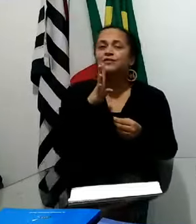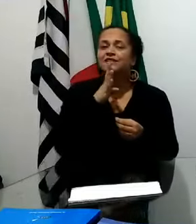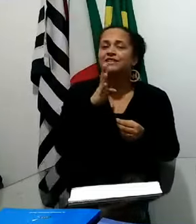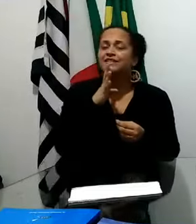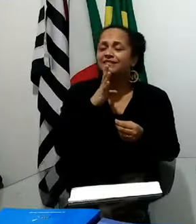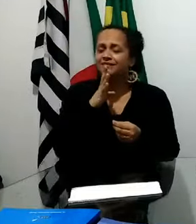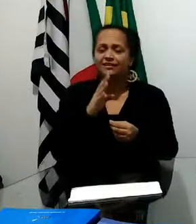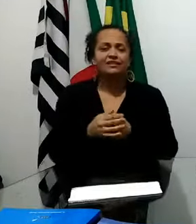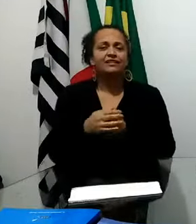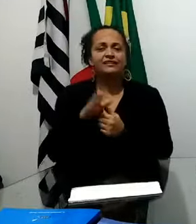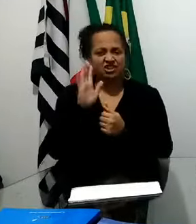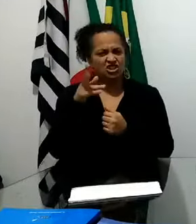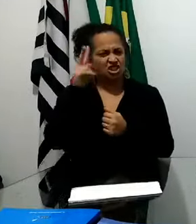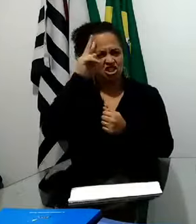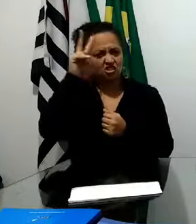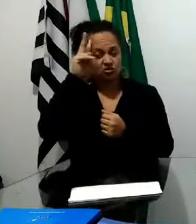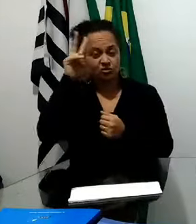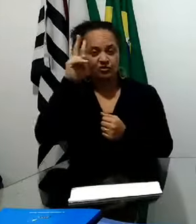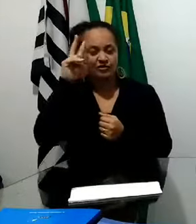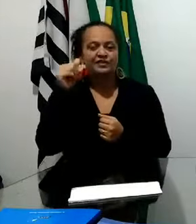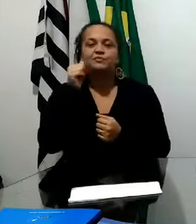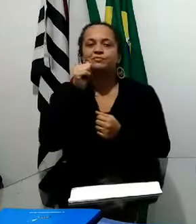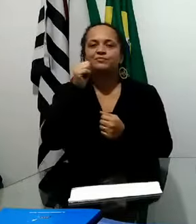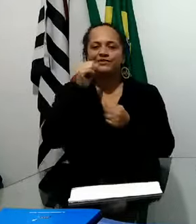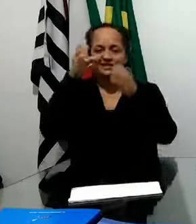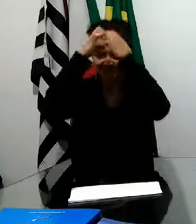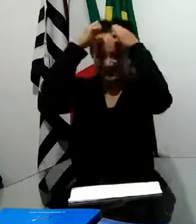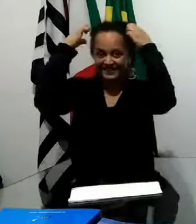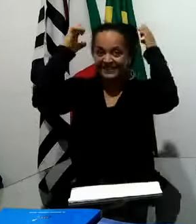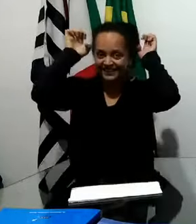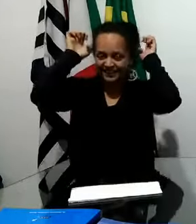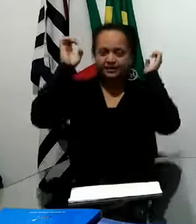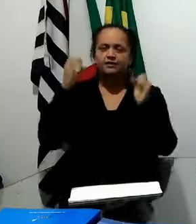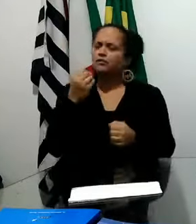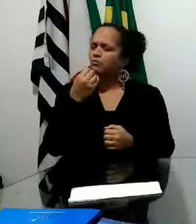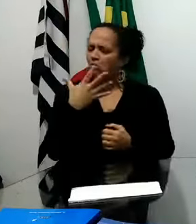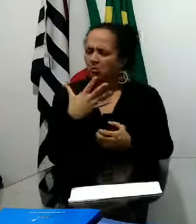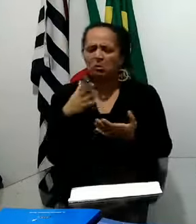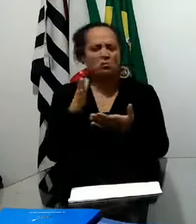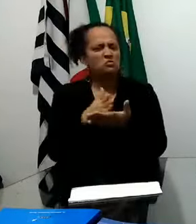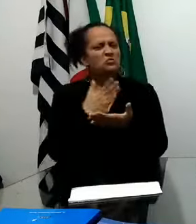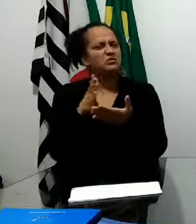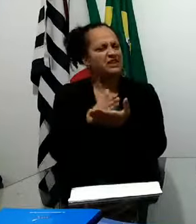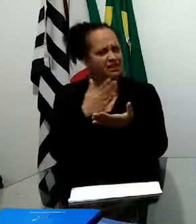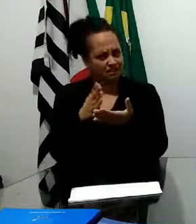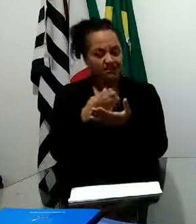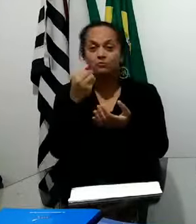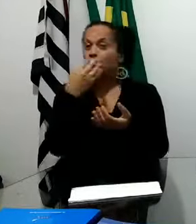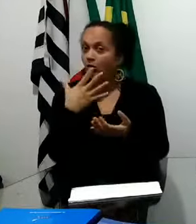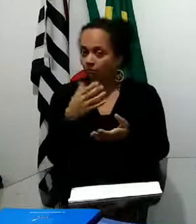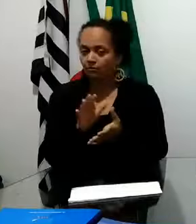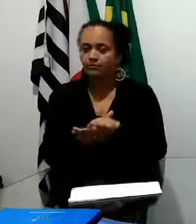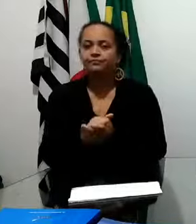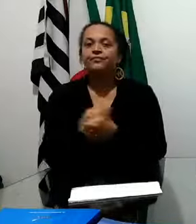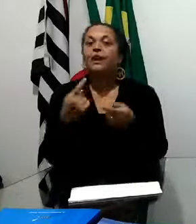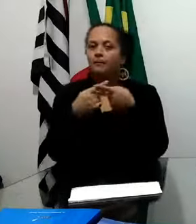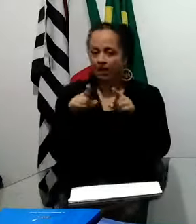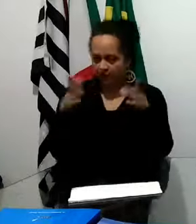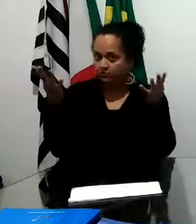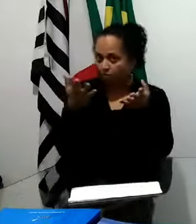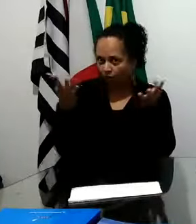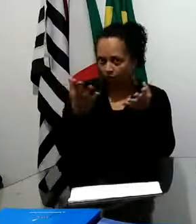é lindo, é uma bênção, muito edificante, você pode extrair muitos princípios para a sua vida. Mas o que eu quero me ater hoje,